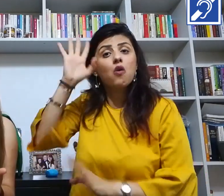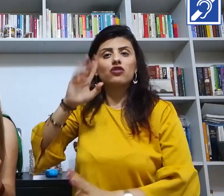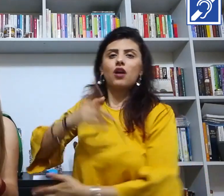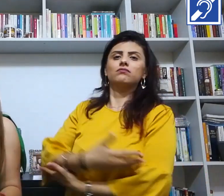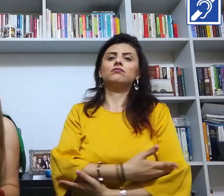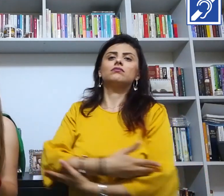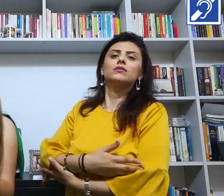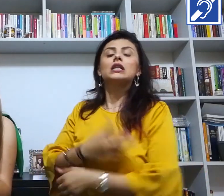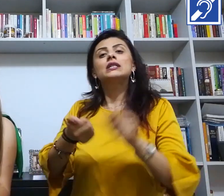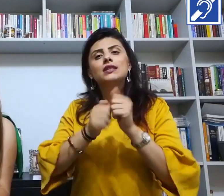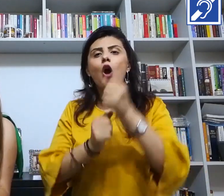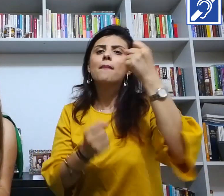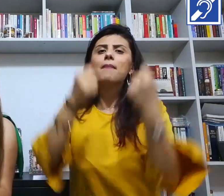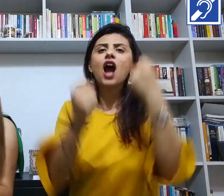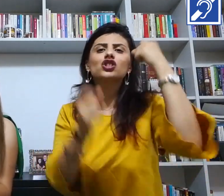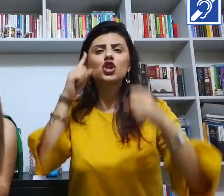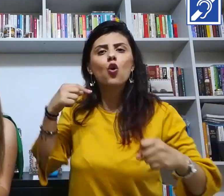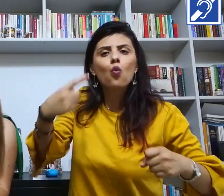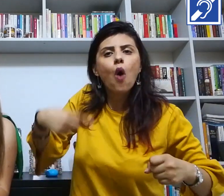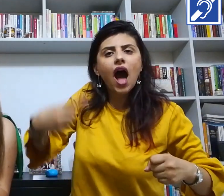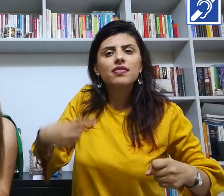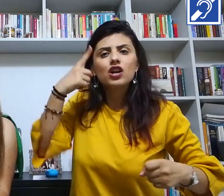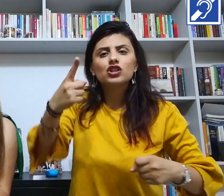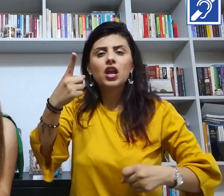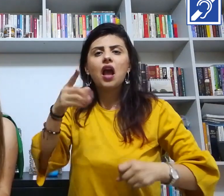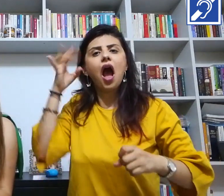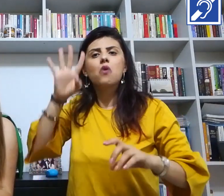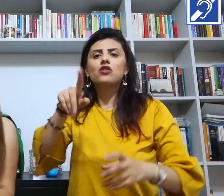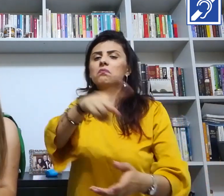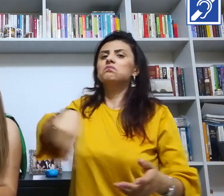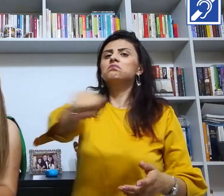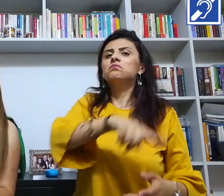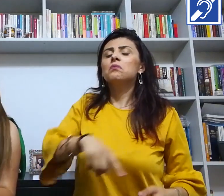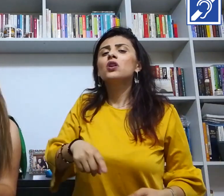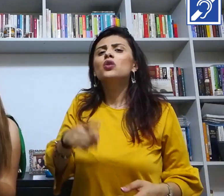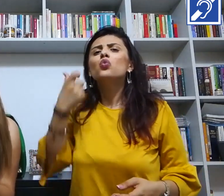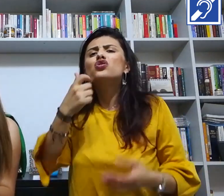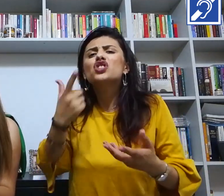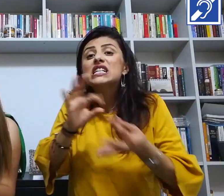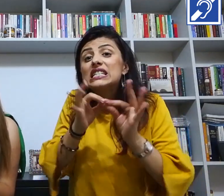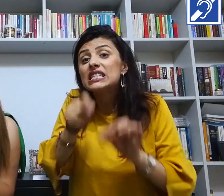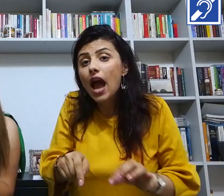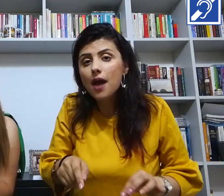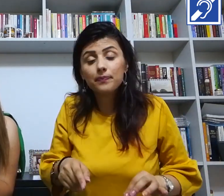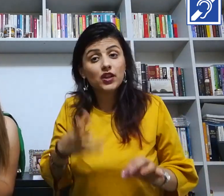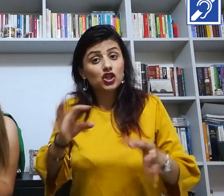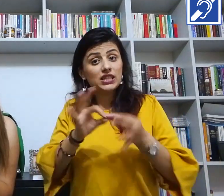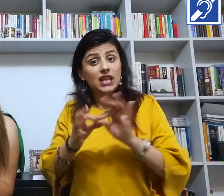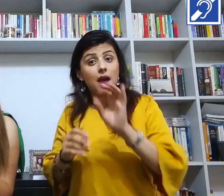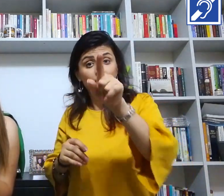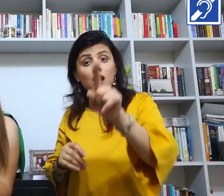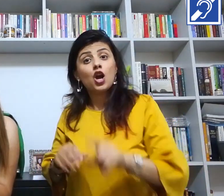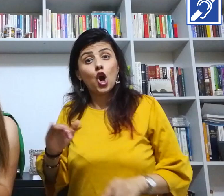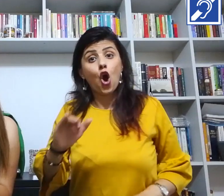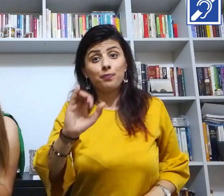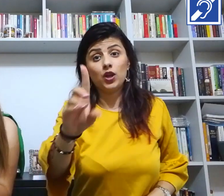interesat de a face ceva concret cu mașina respectivă. Ce înseamnă că al dumneavoastră copil are